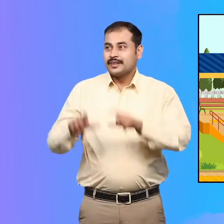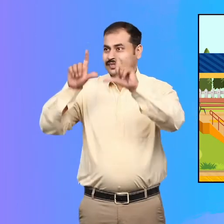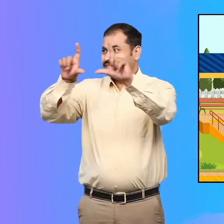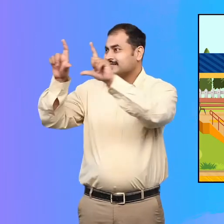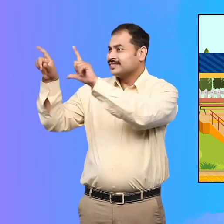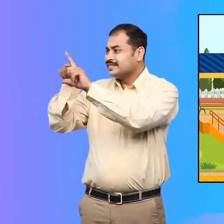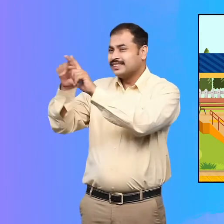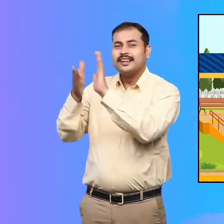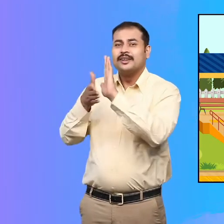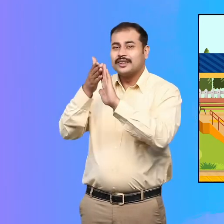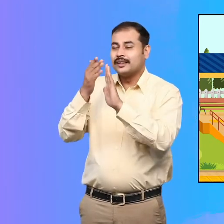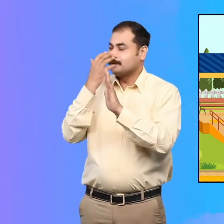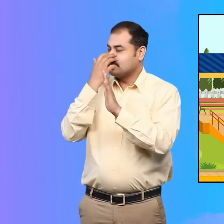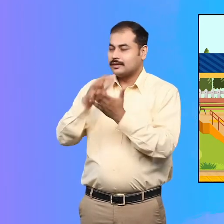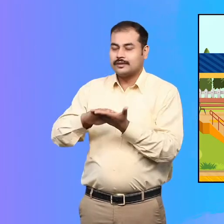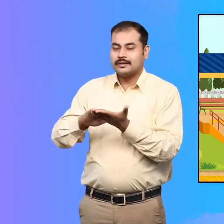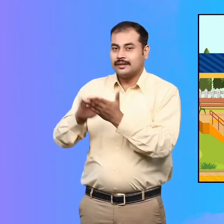लिए ब्रेल साइन बोर्ड है